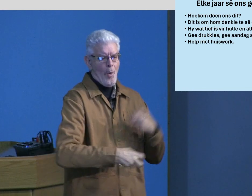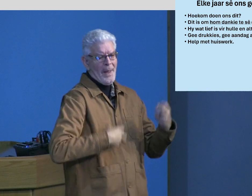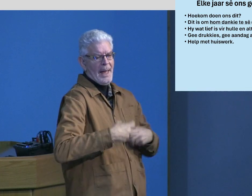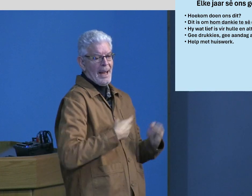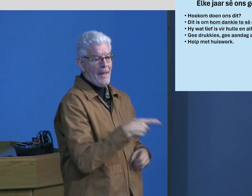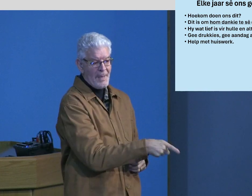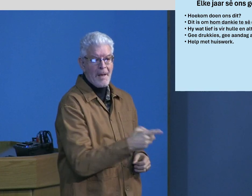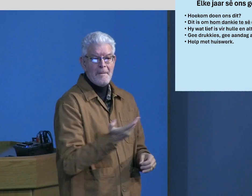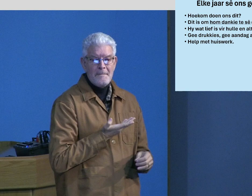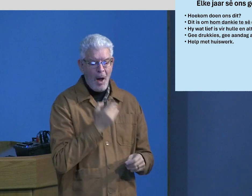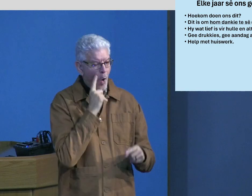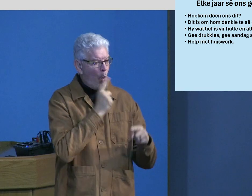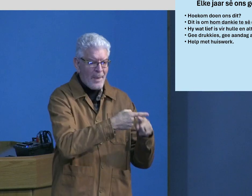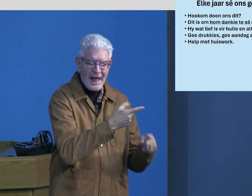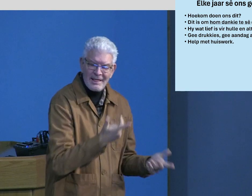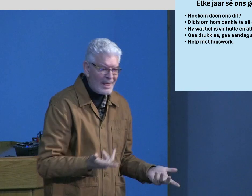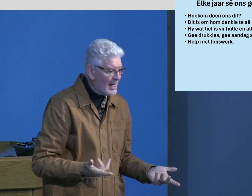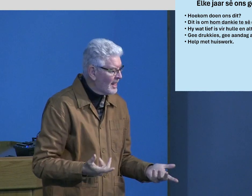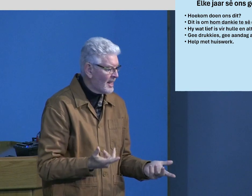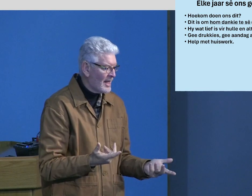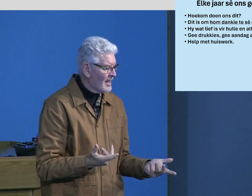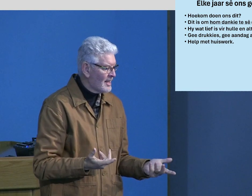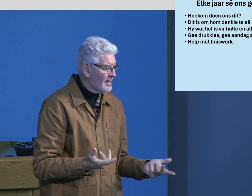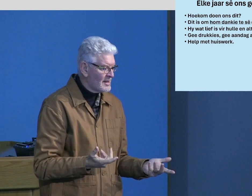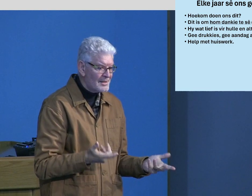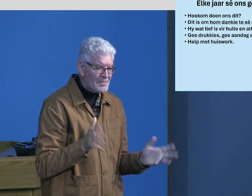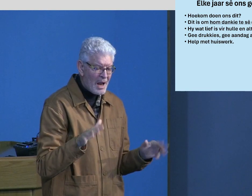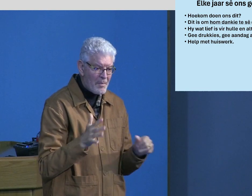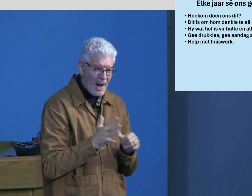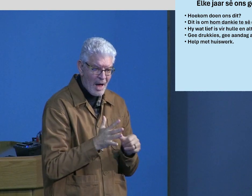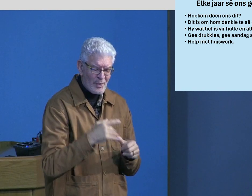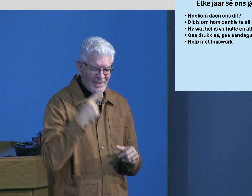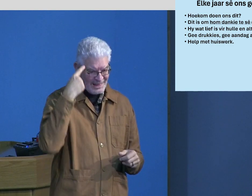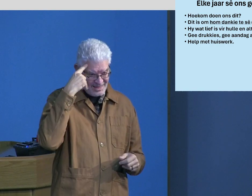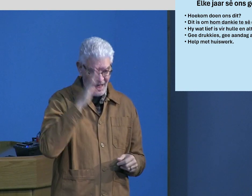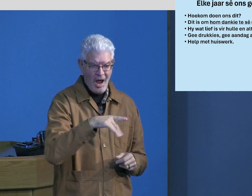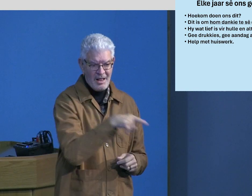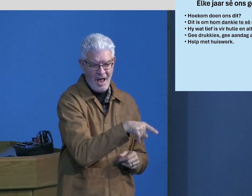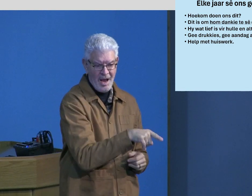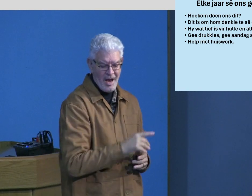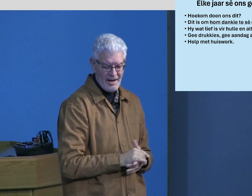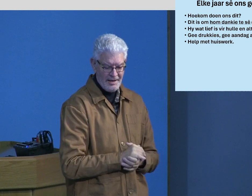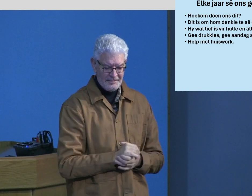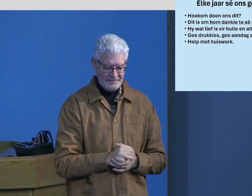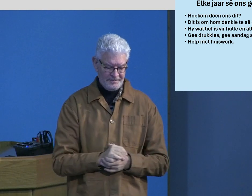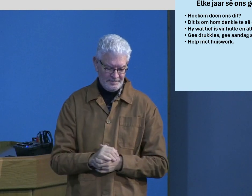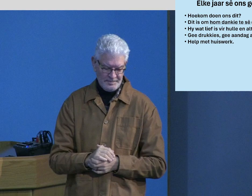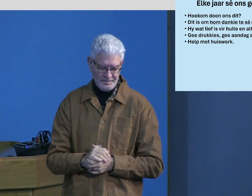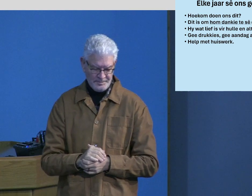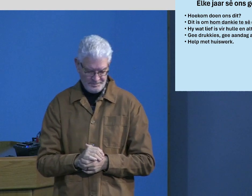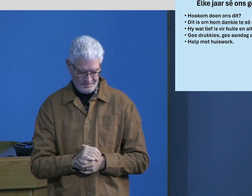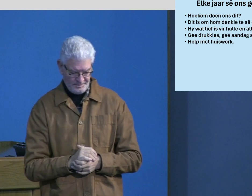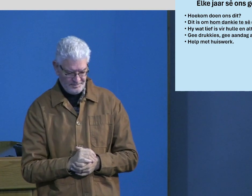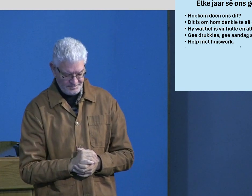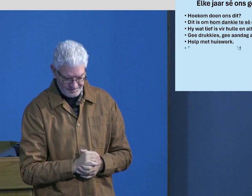nie. En die paas is baie keer omgekrap met die kinders. So ons moet ook dink aan die kinders.